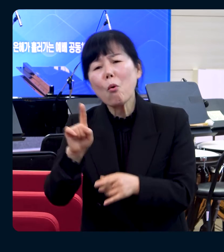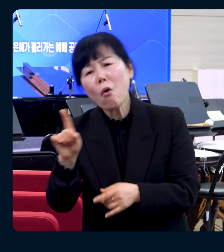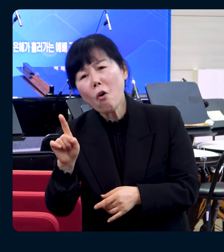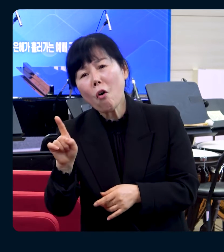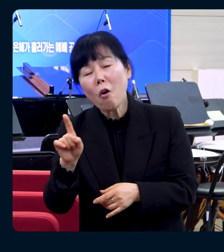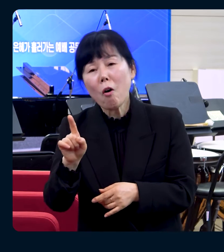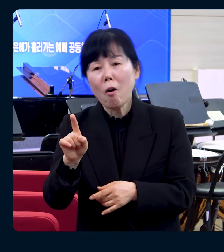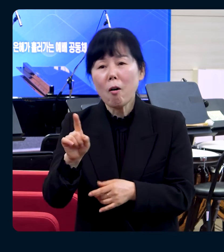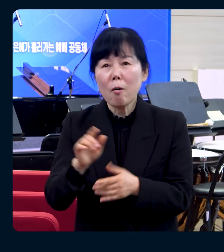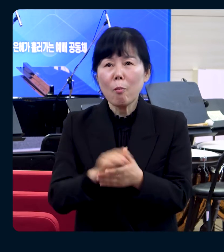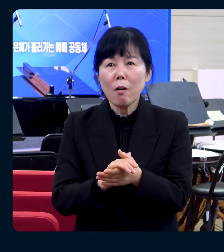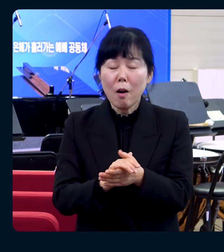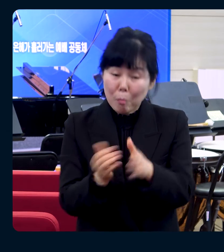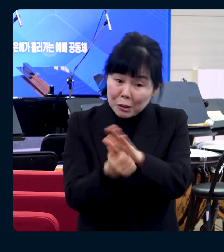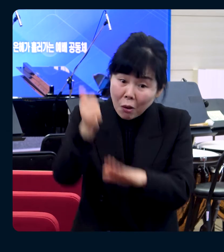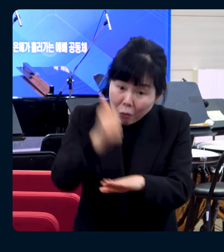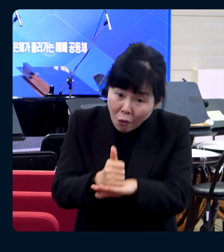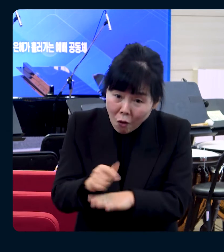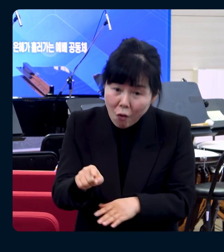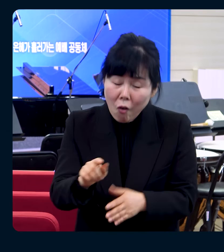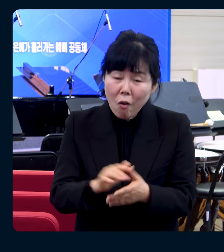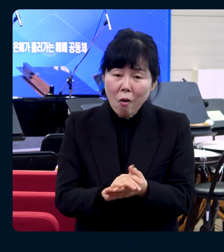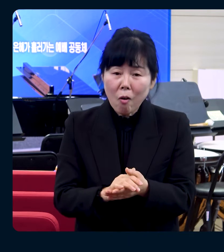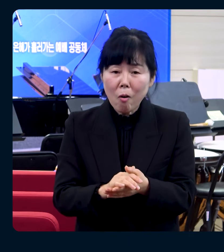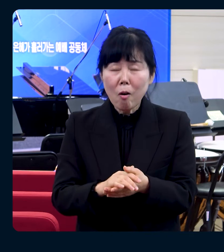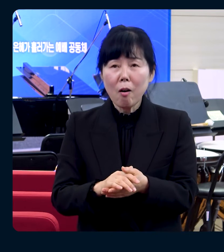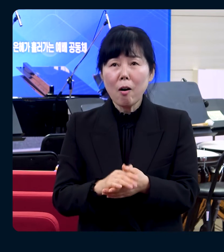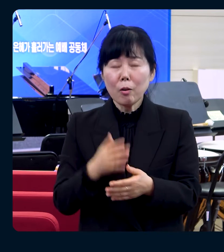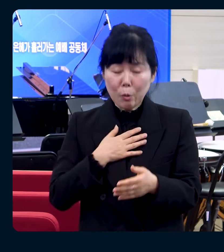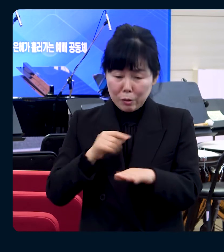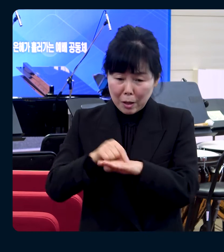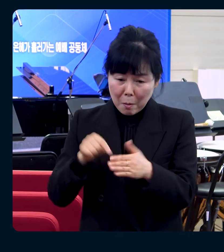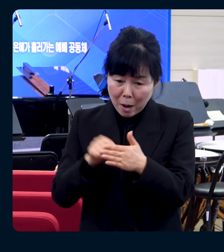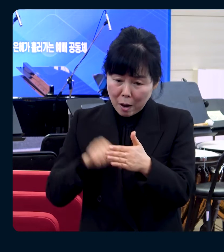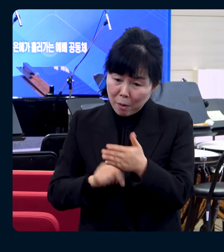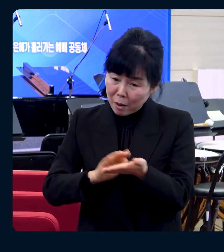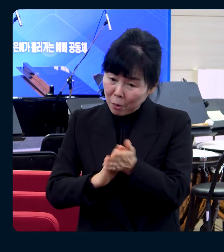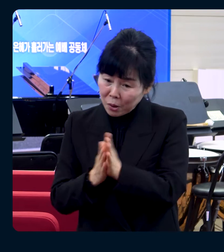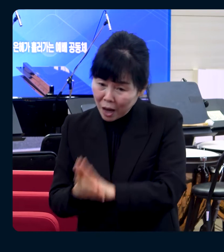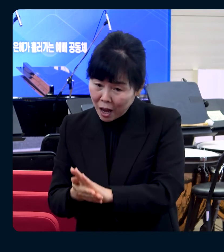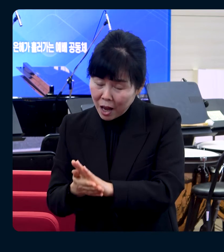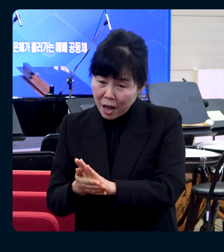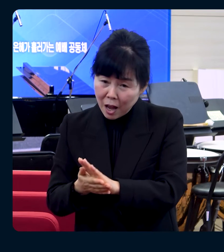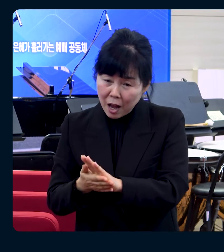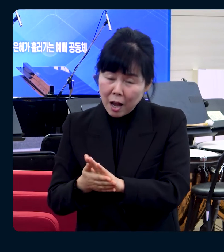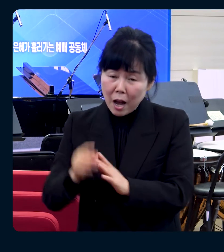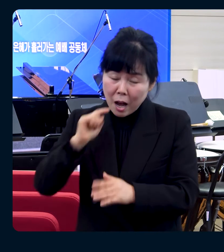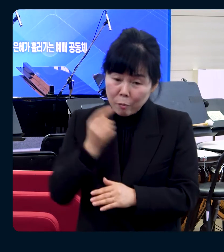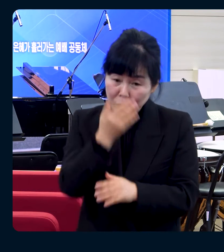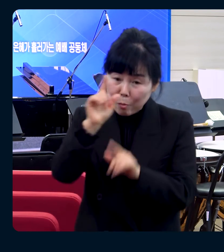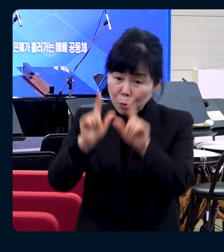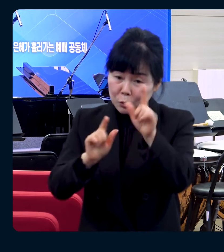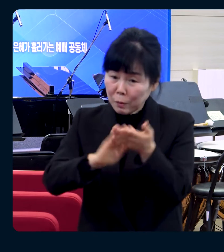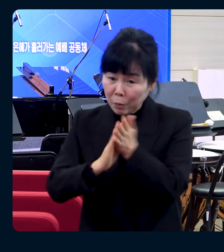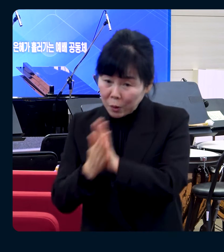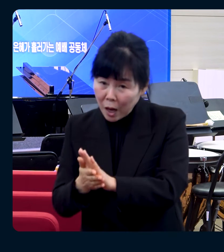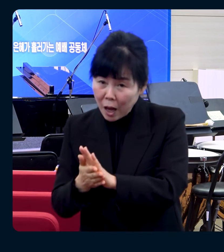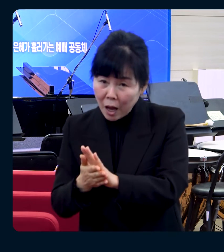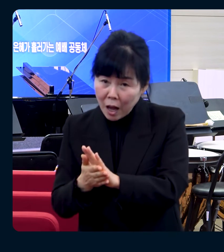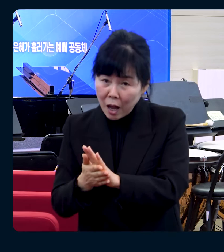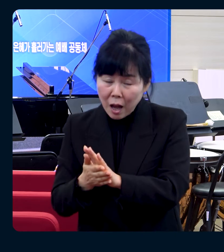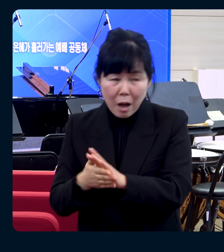그것이 정말 어떤 그 생업 가운데 있는 어떤 그 성공인지, 아니면 내면 가운데 있는 어떤 변화와 아름다운 그런 모습에 어떤